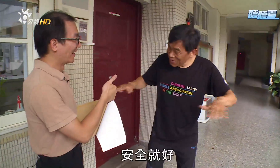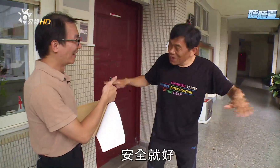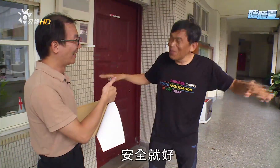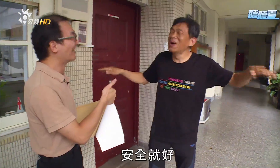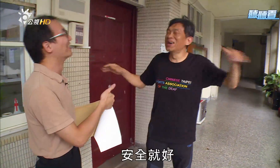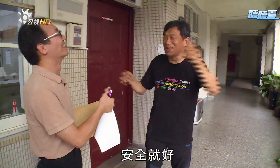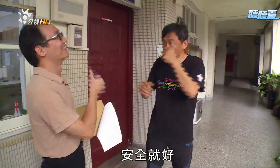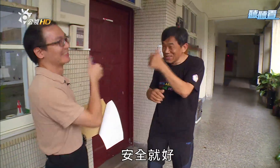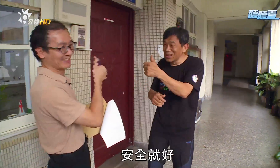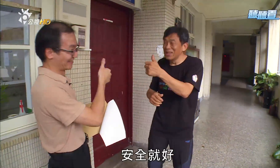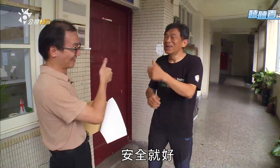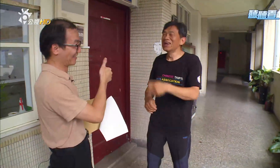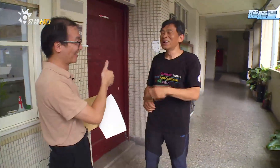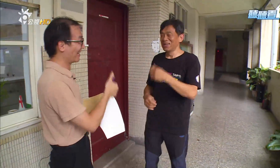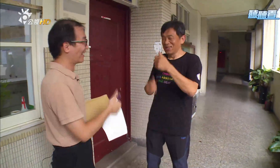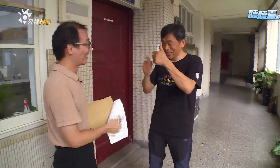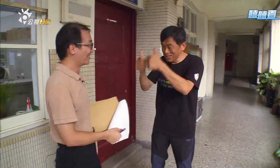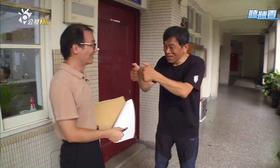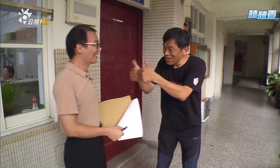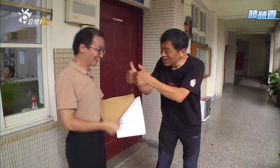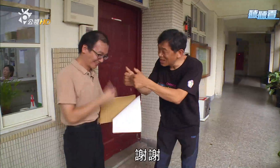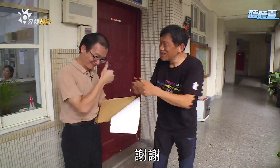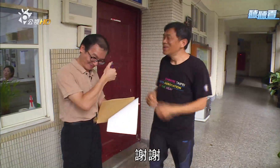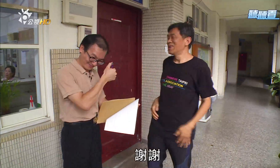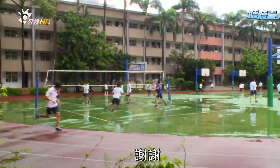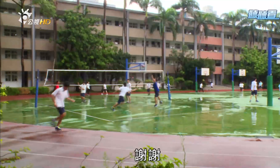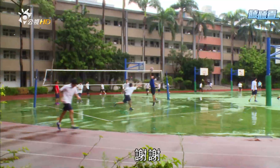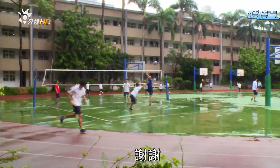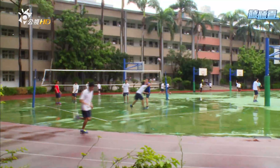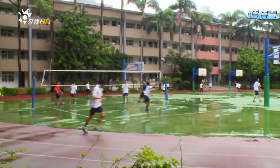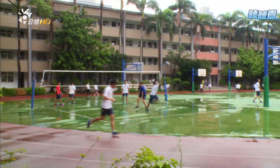安全就好。谢谢。